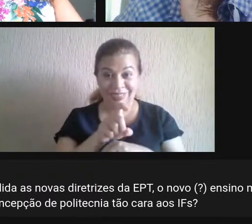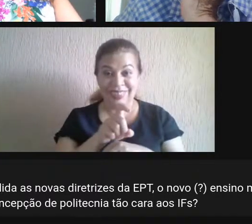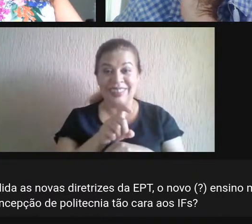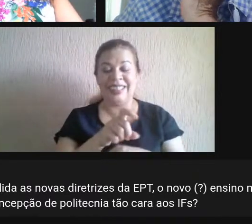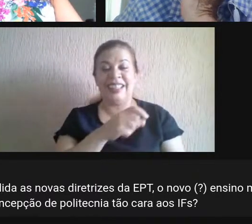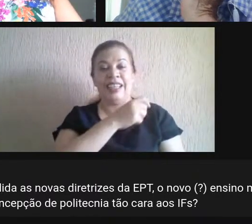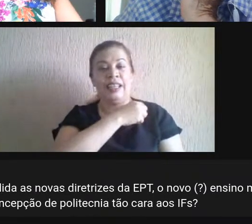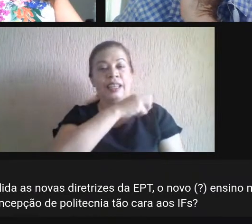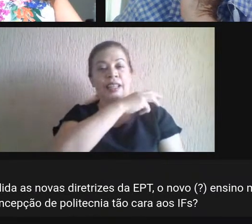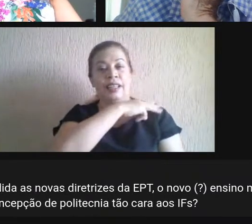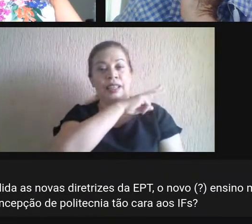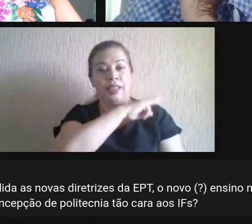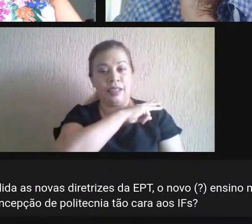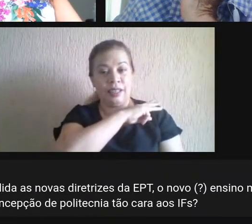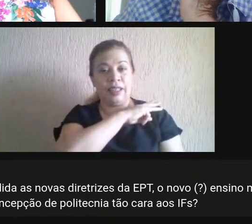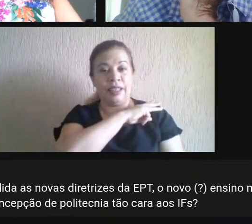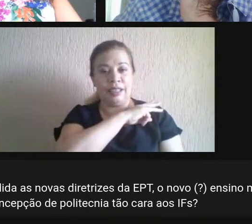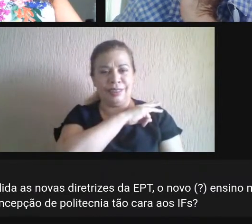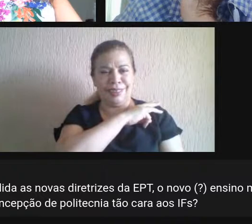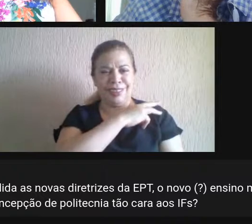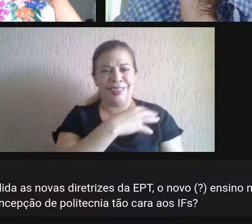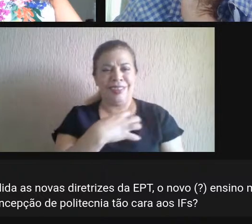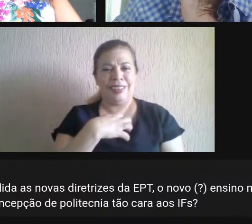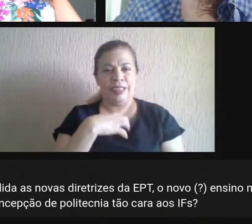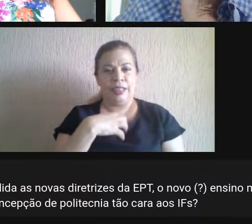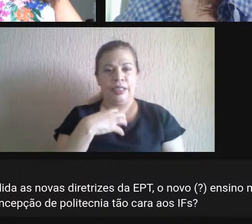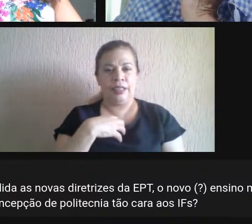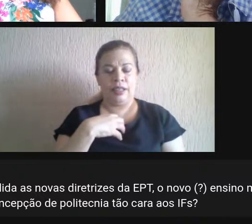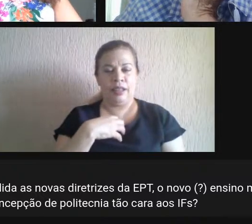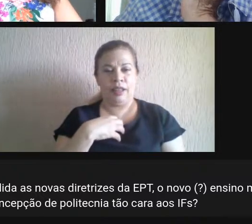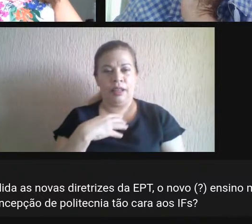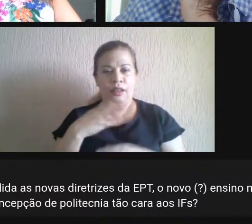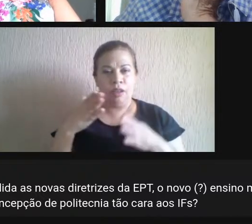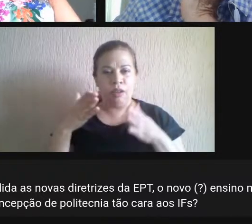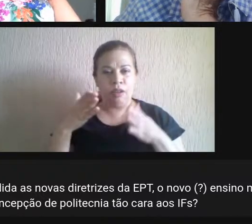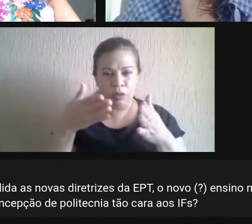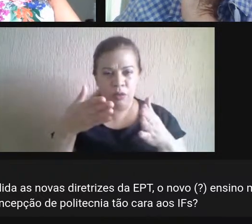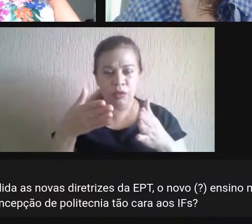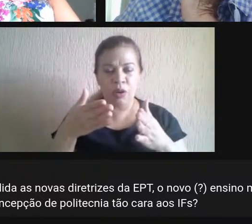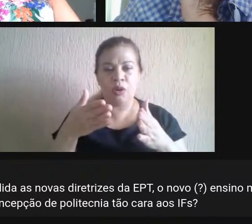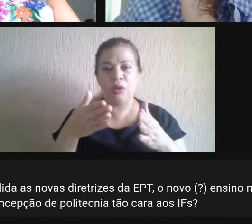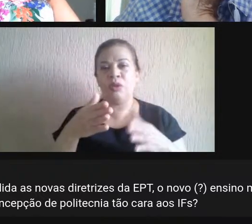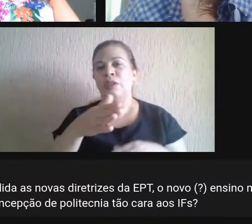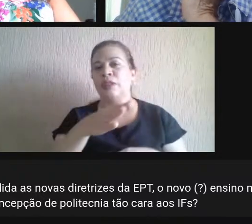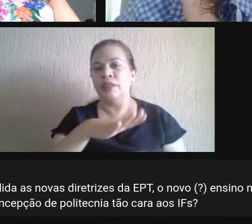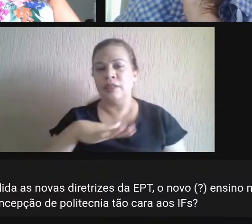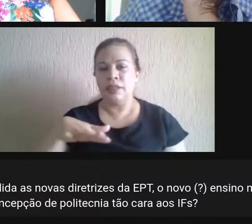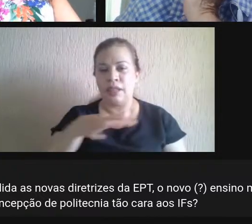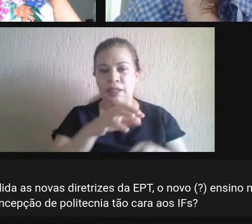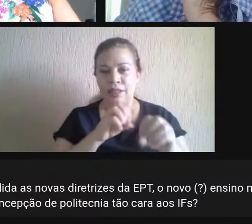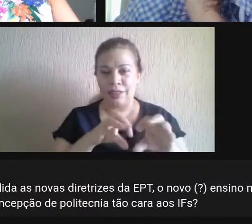afetarão a concepção de rede, a concepção de politecnia, tão cara aos IFES?